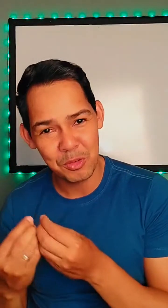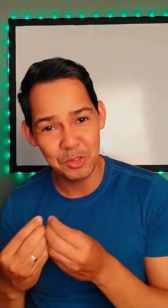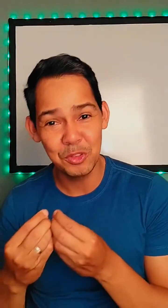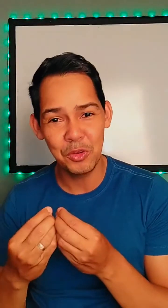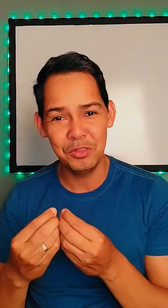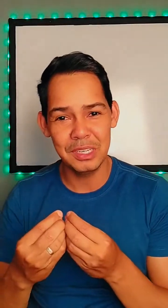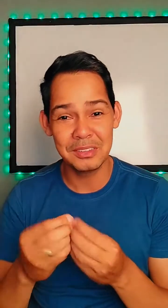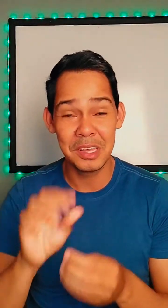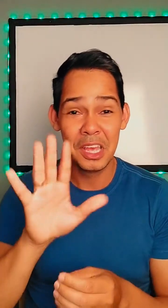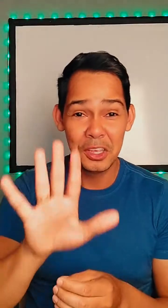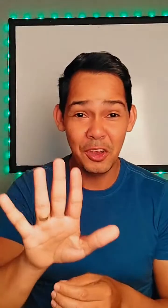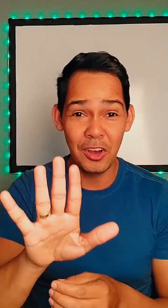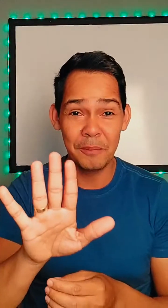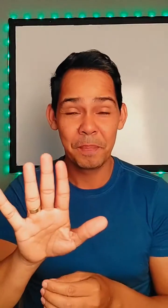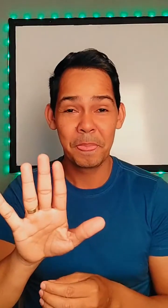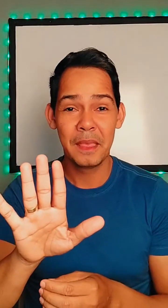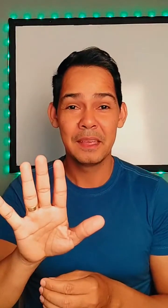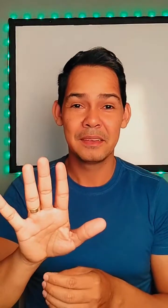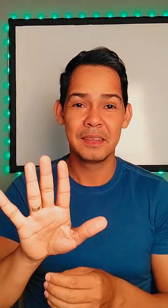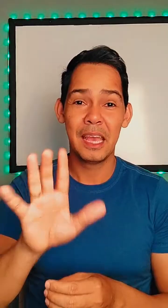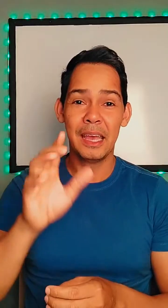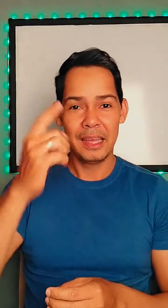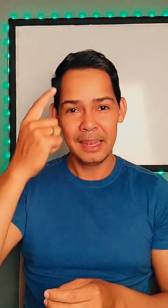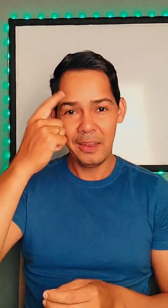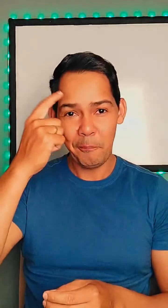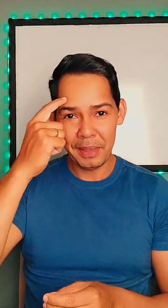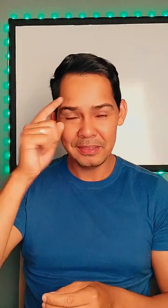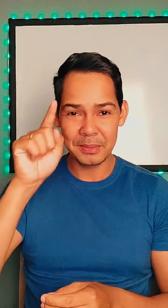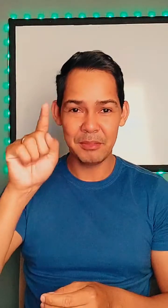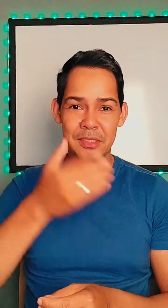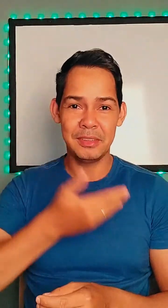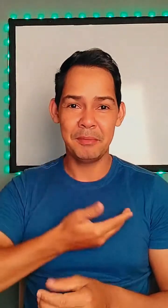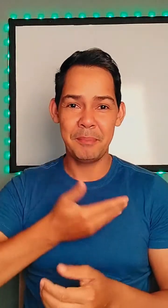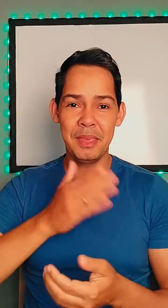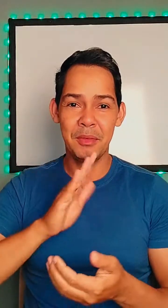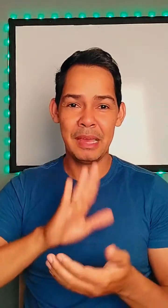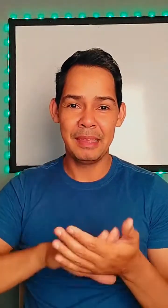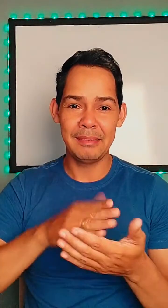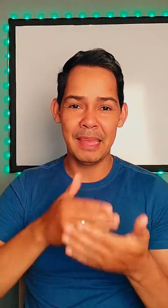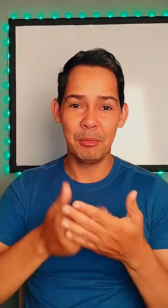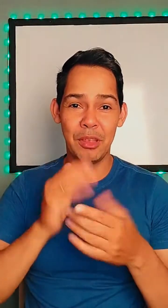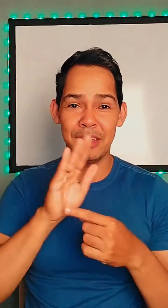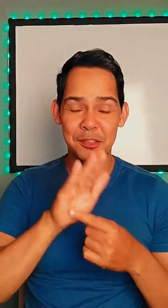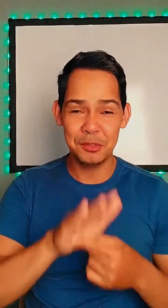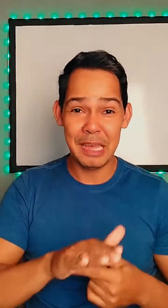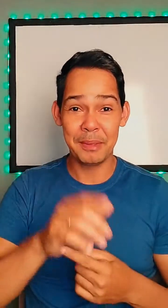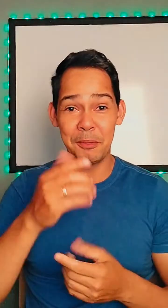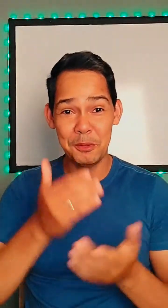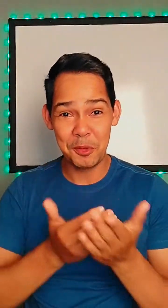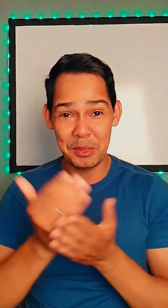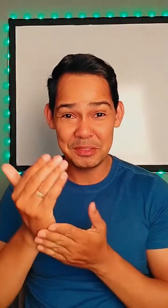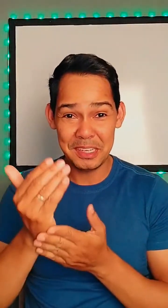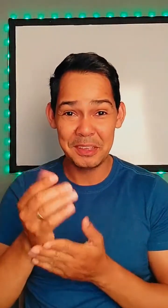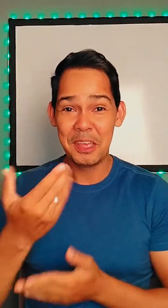de confiança. E não pense que você tem um amigo lá que é intérprete que ele vai te ajudar. Porque quando eu comecei, eu tinha